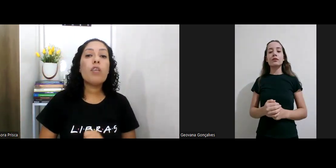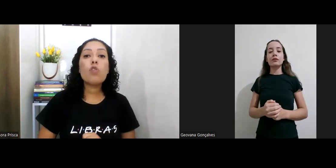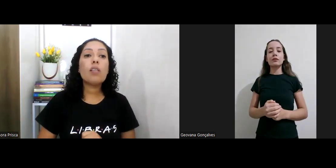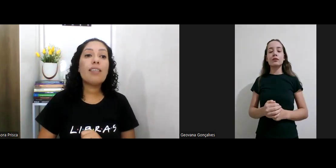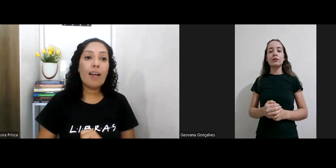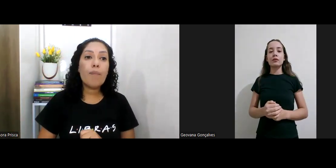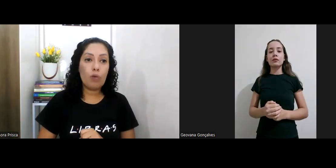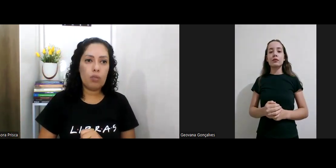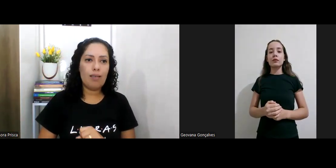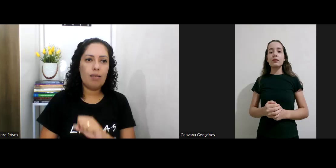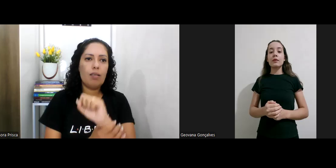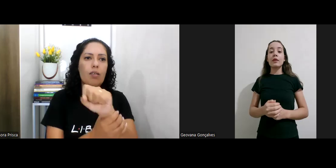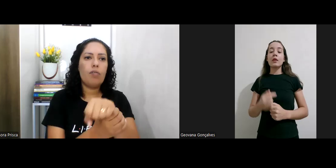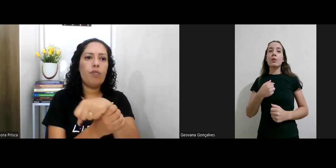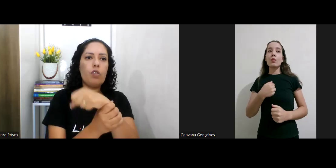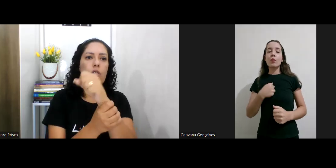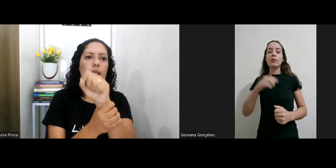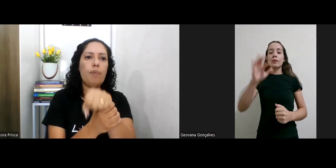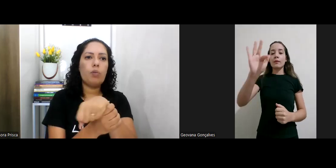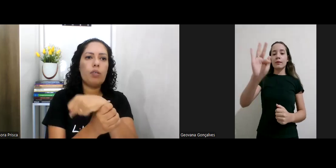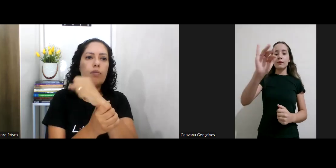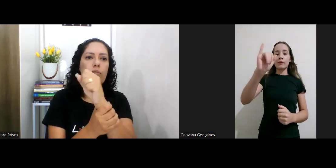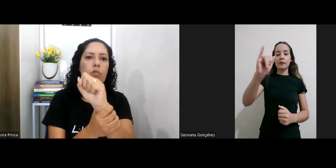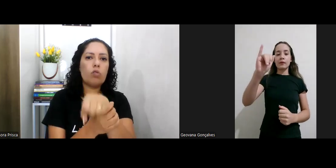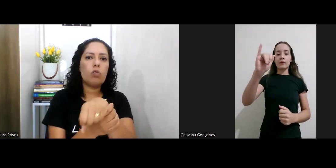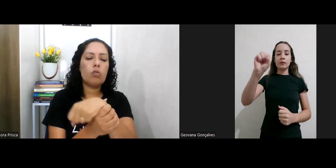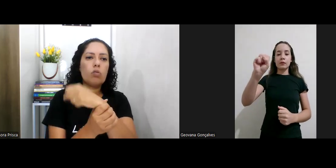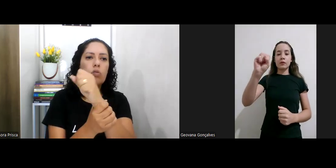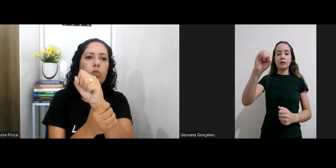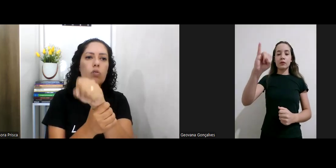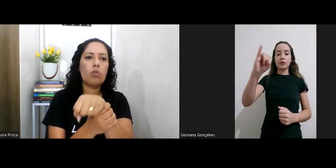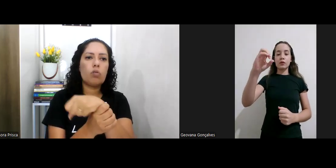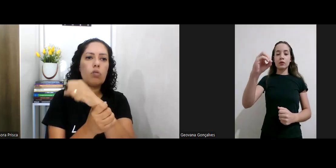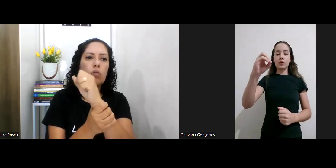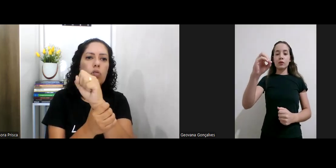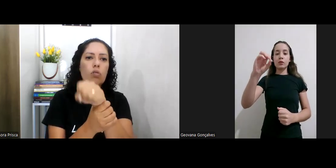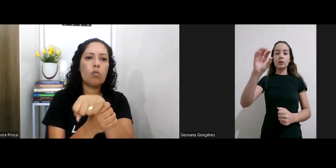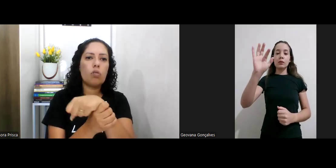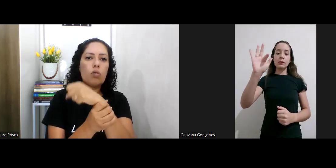Eu sou fisioterapeuta, fisioterapeuta.